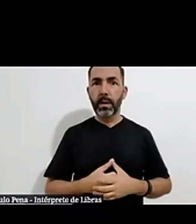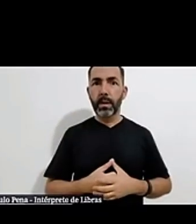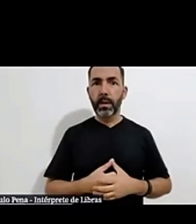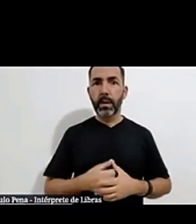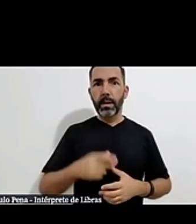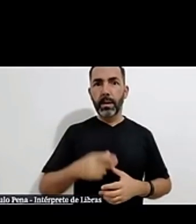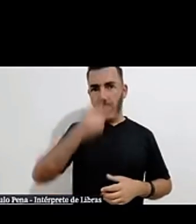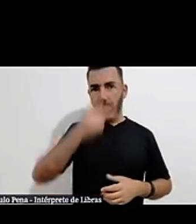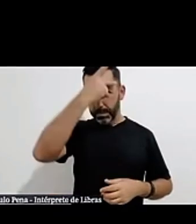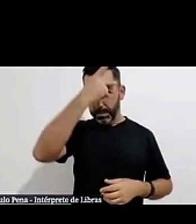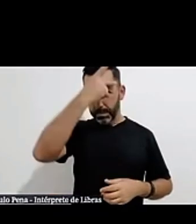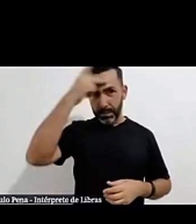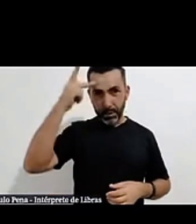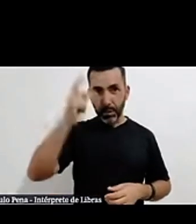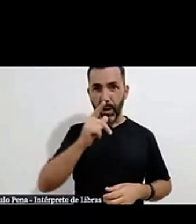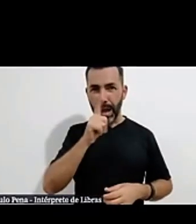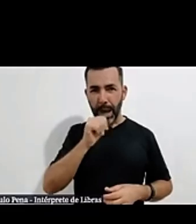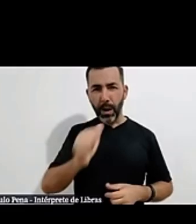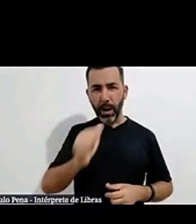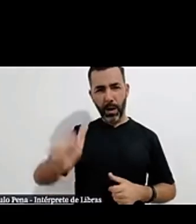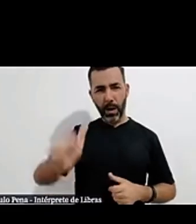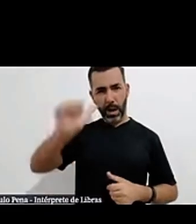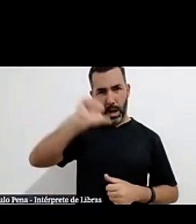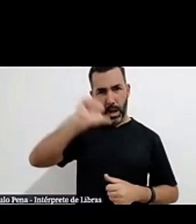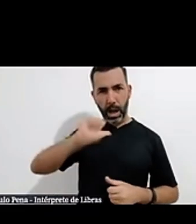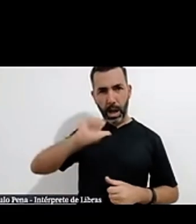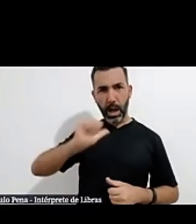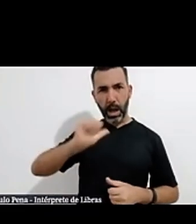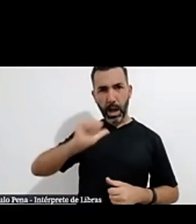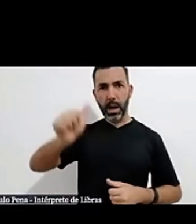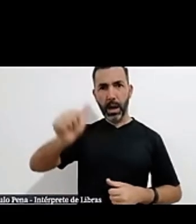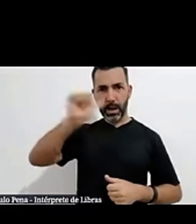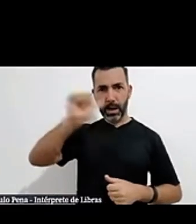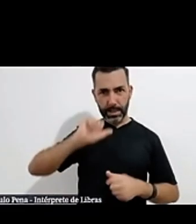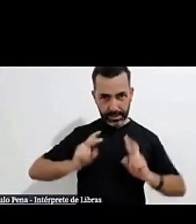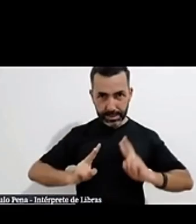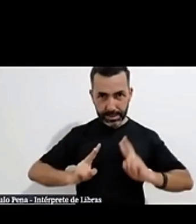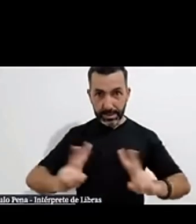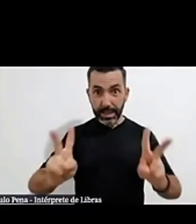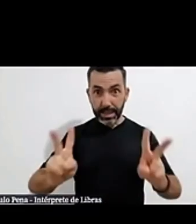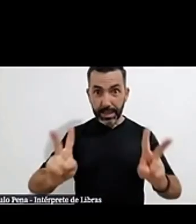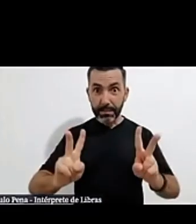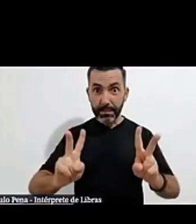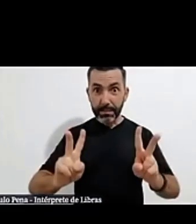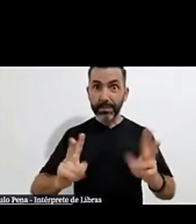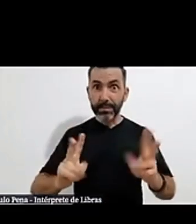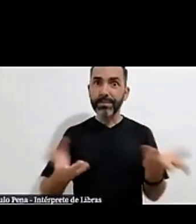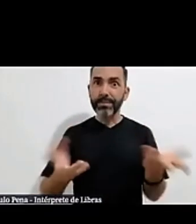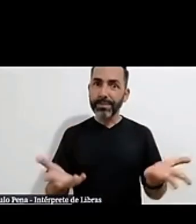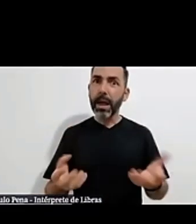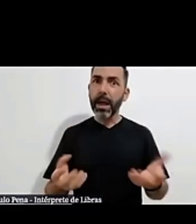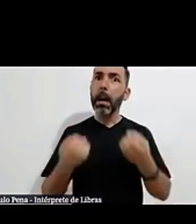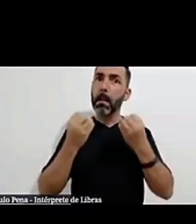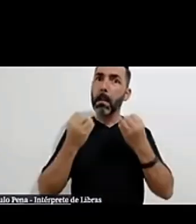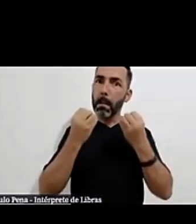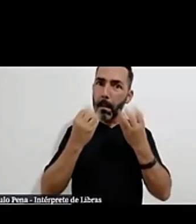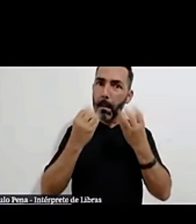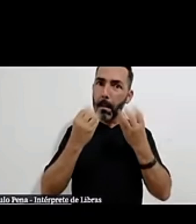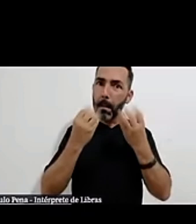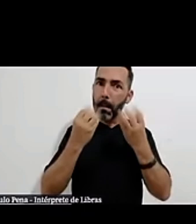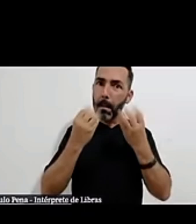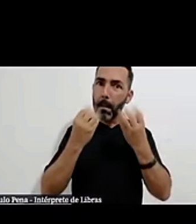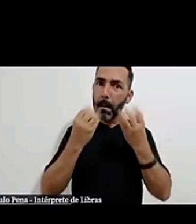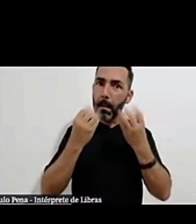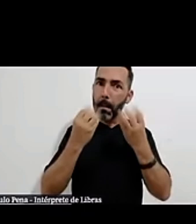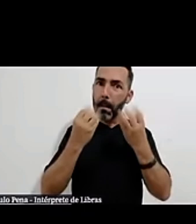ela é fundamental para manter o volume e a viscosidade sanguínea adequada, o